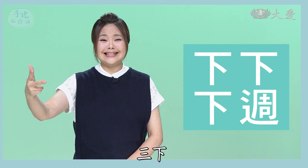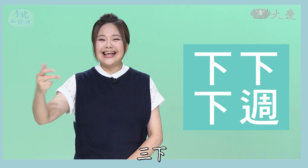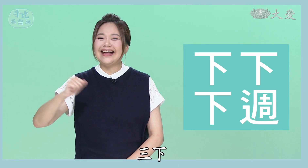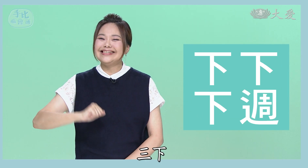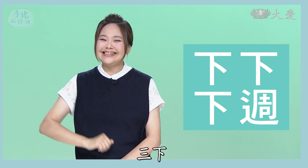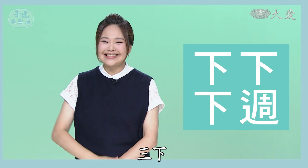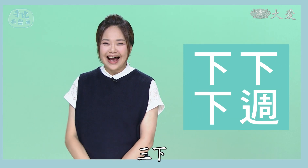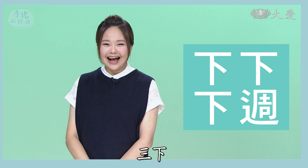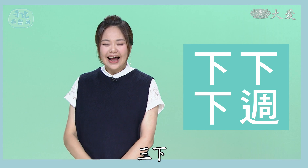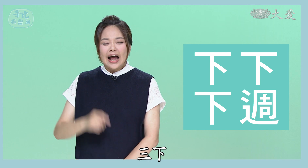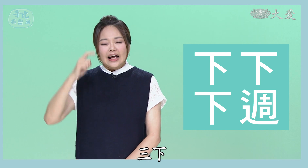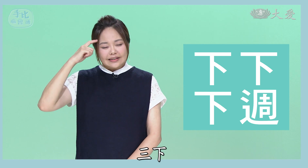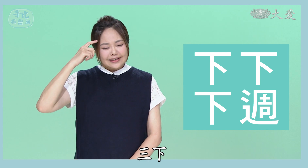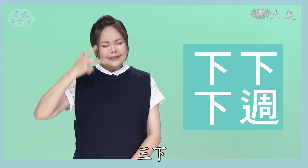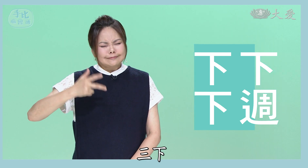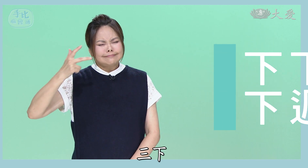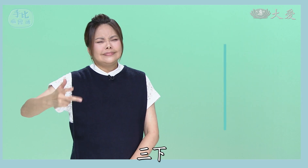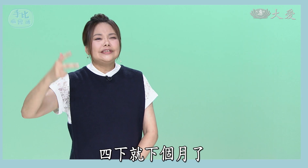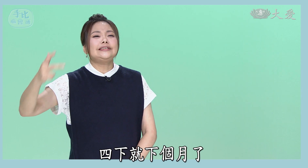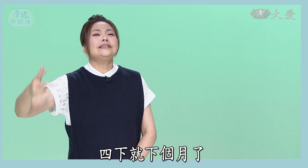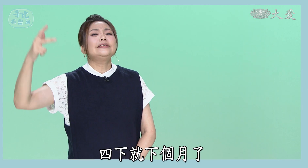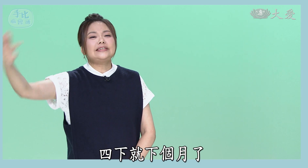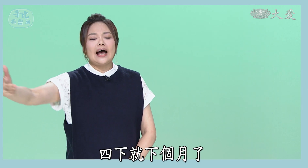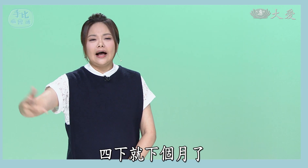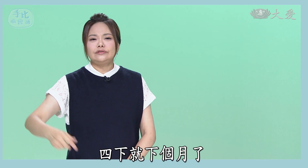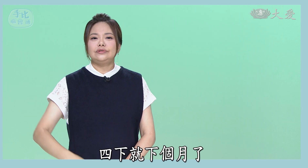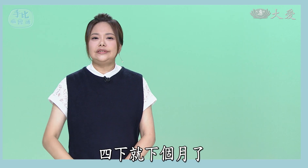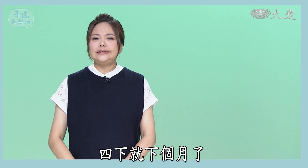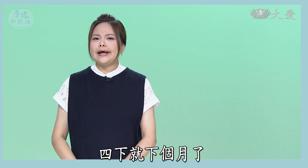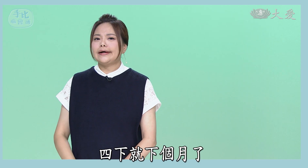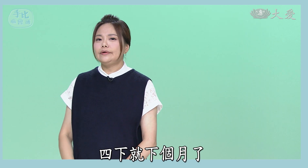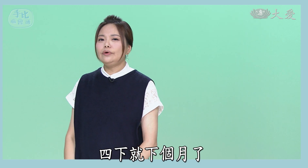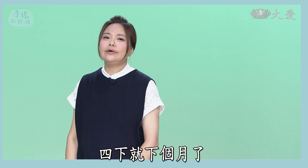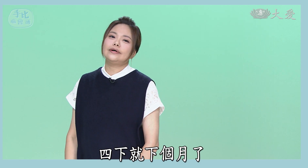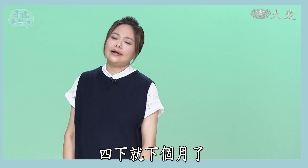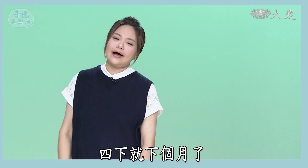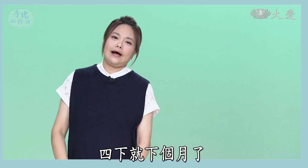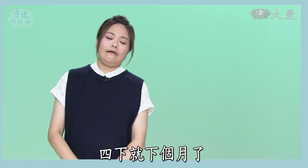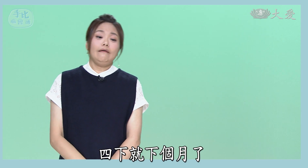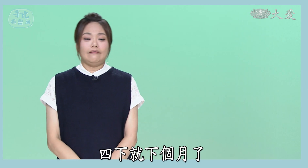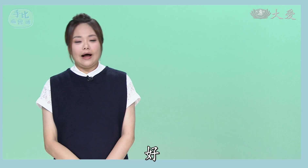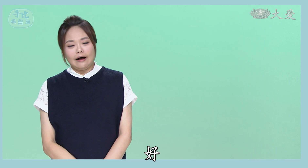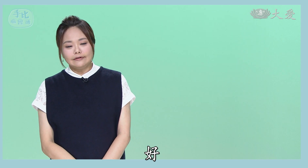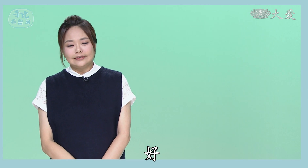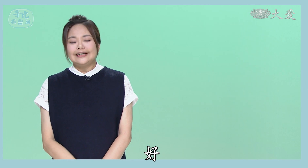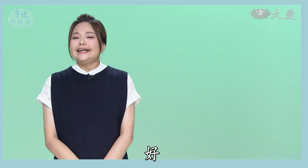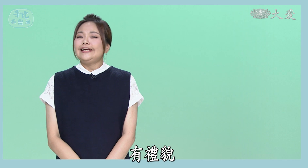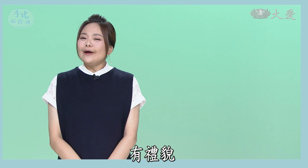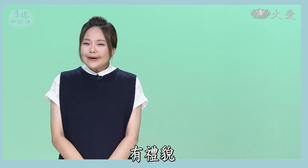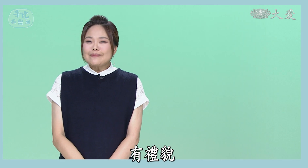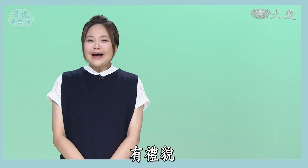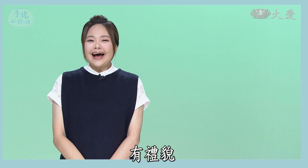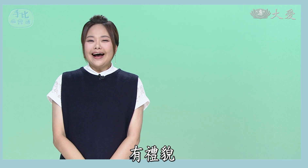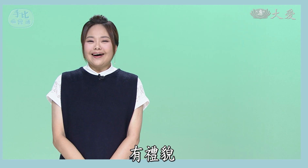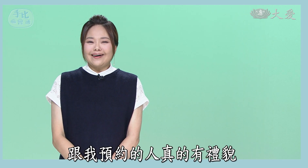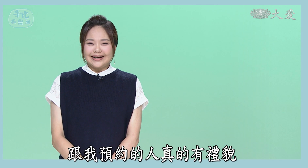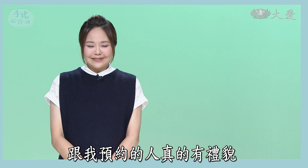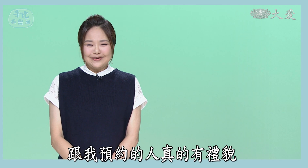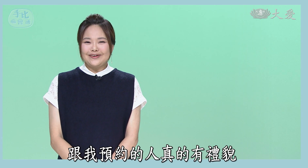三下，四下啊，就下个月了啦。吼，好，有礼貌，跟我预约的